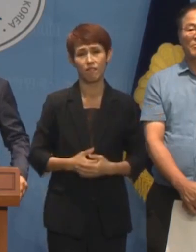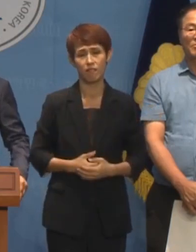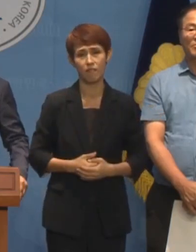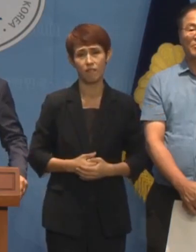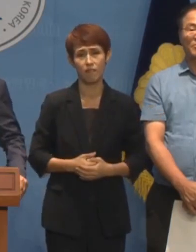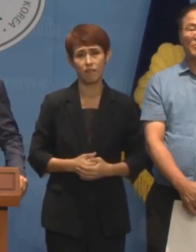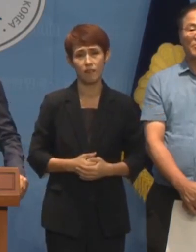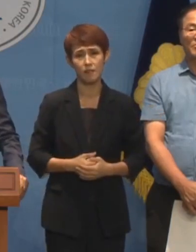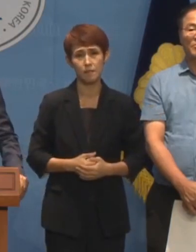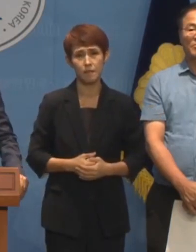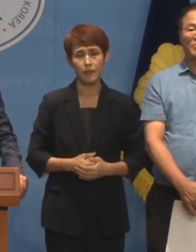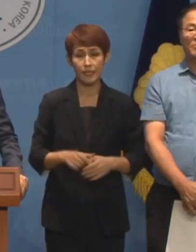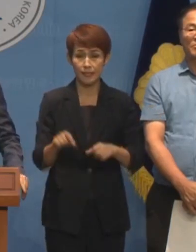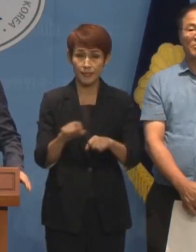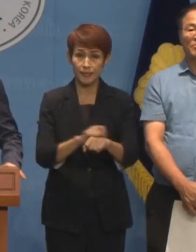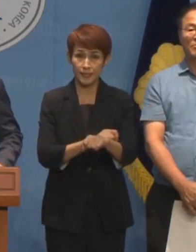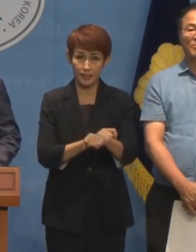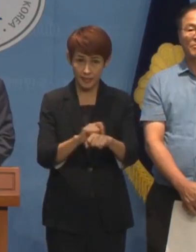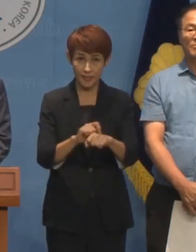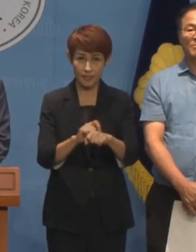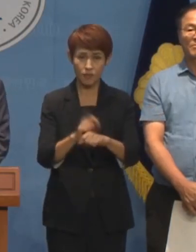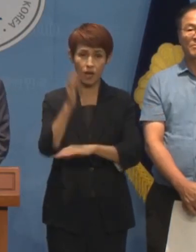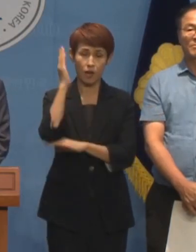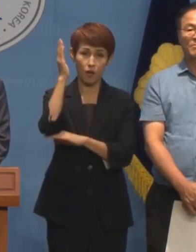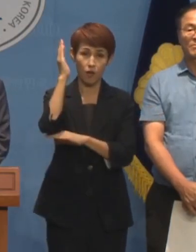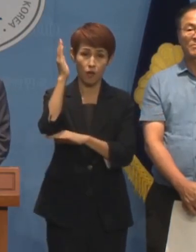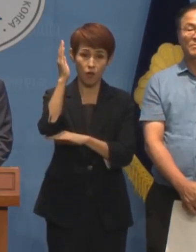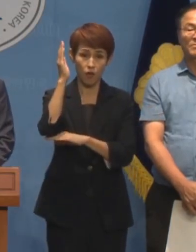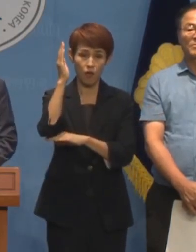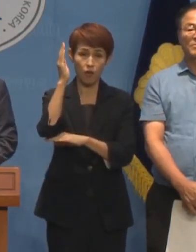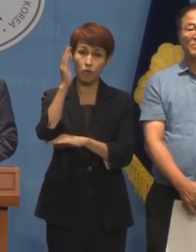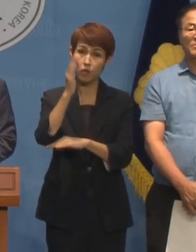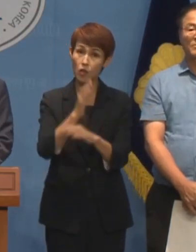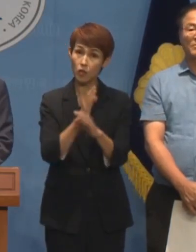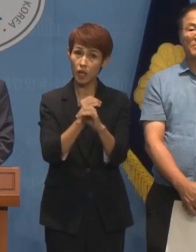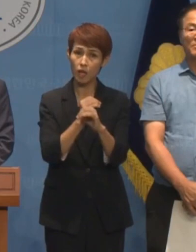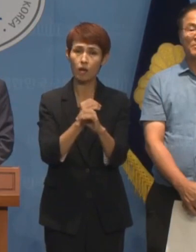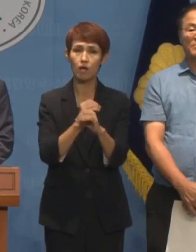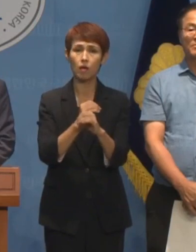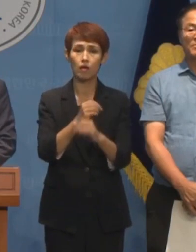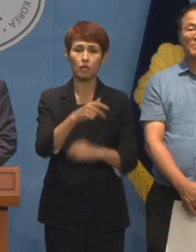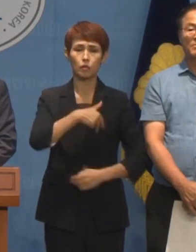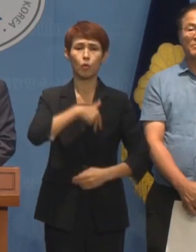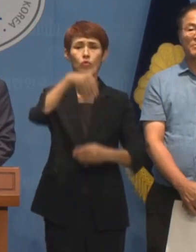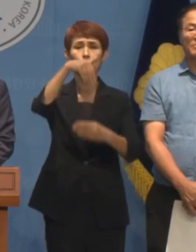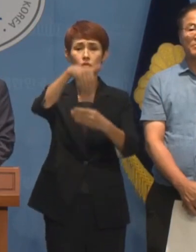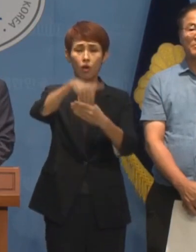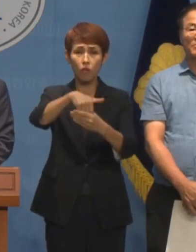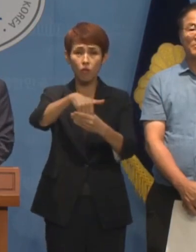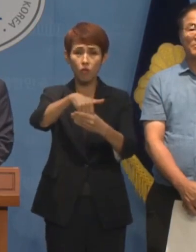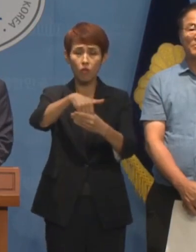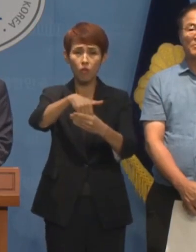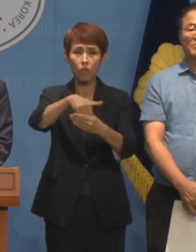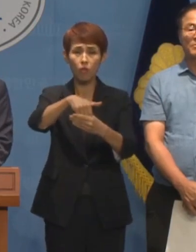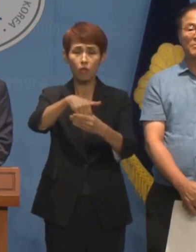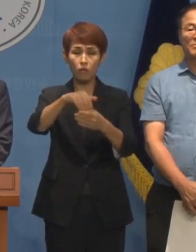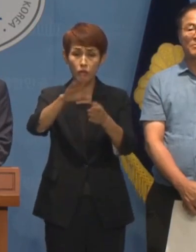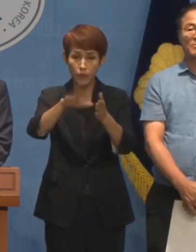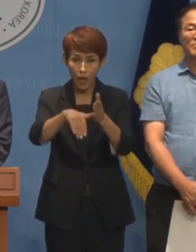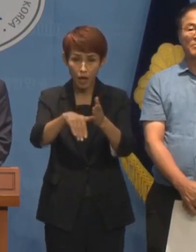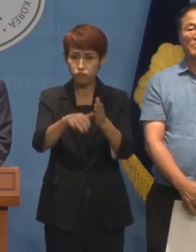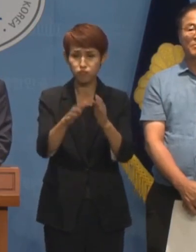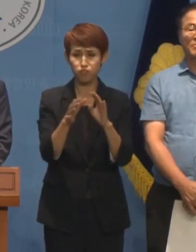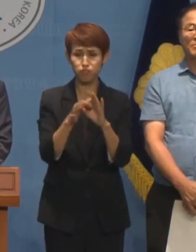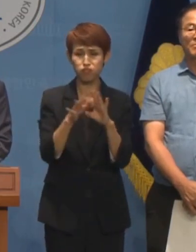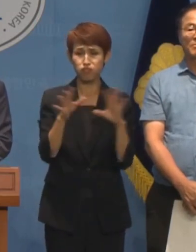했던 겁니다. 특히 저는 강연한 시기가 총선이라고 하는 것은 저에게는 아무런 의미가